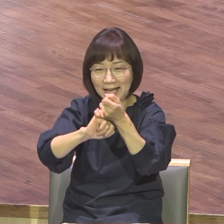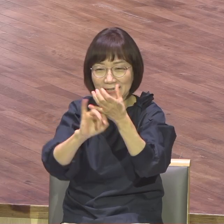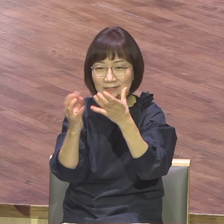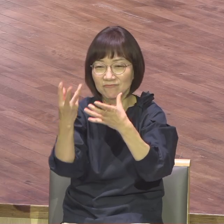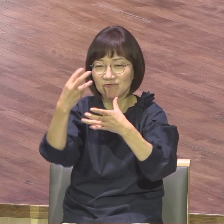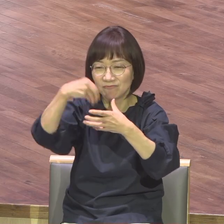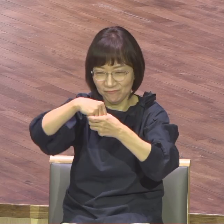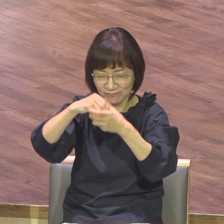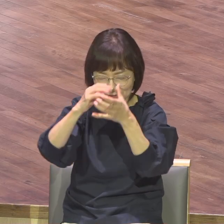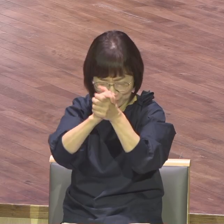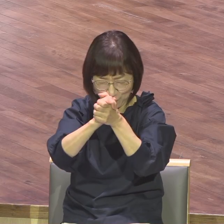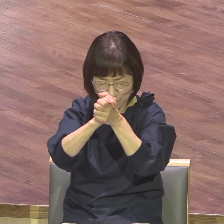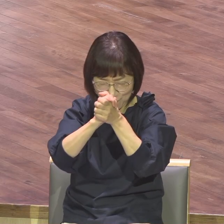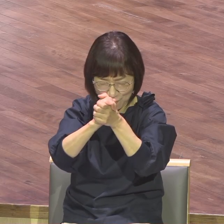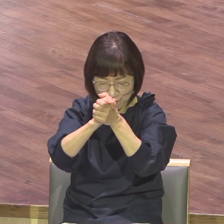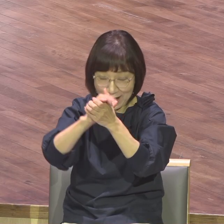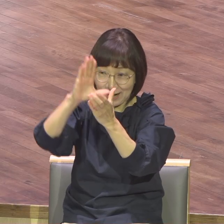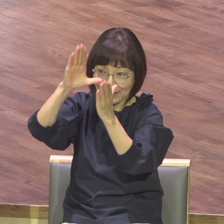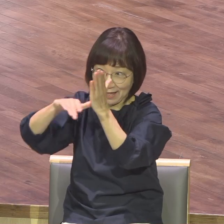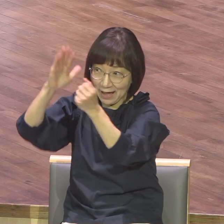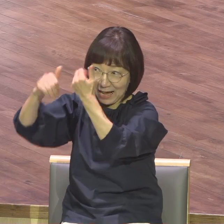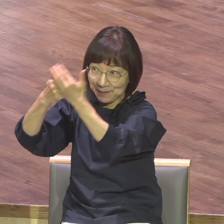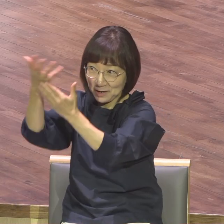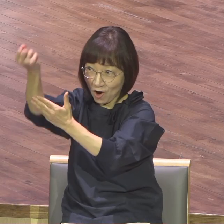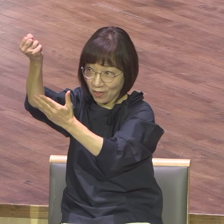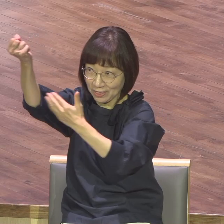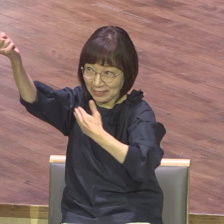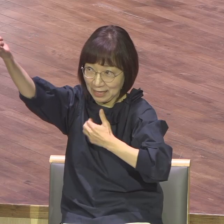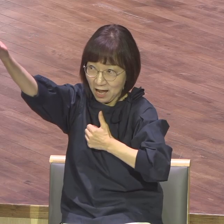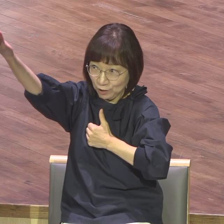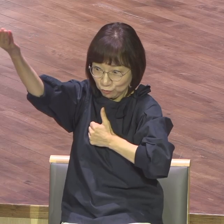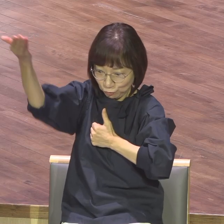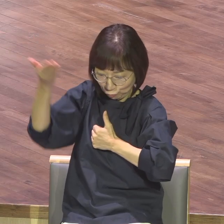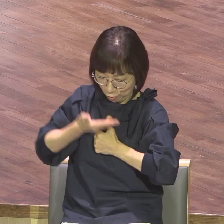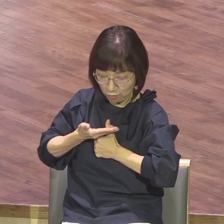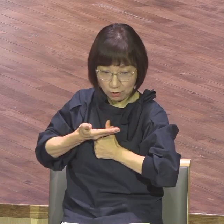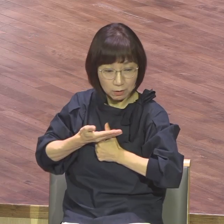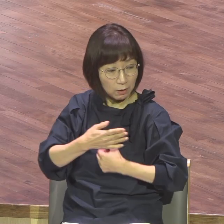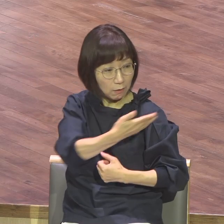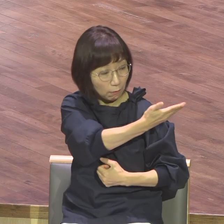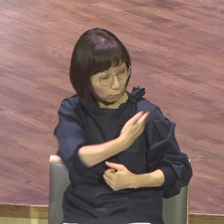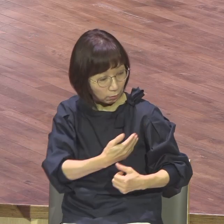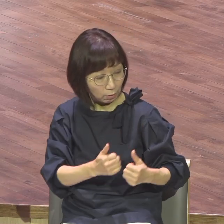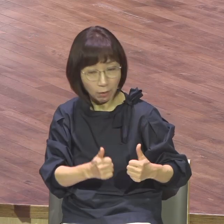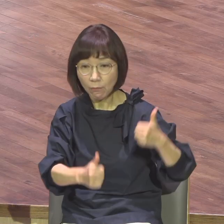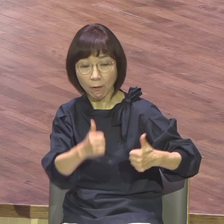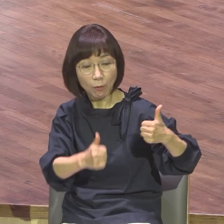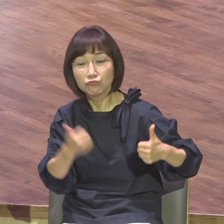것으로. 그러니까 뭐 경쟁자가 없지요. 경쟁이 됩니까?